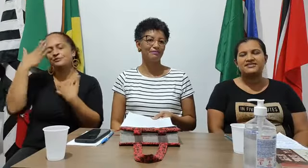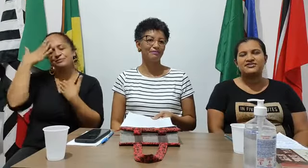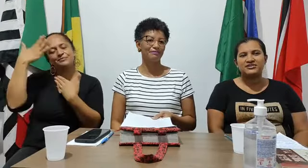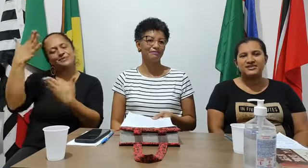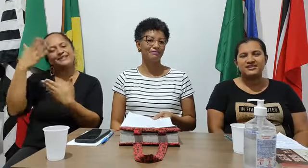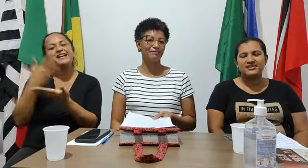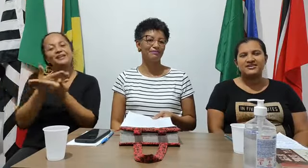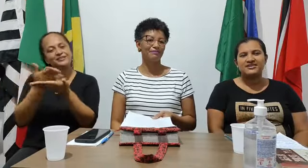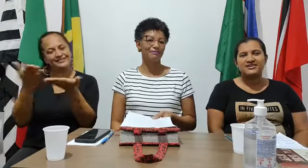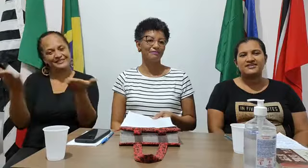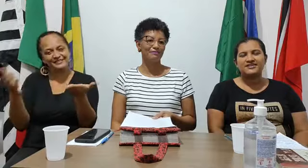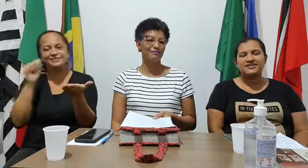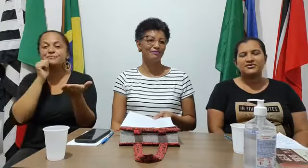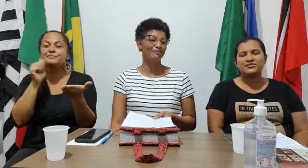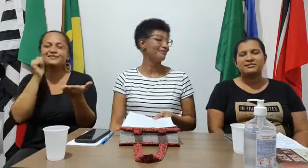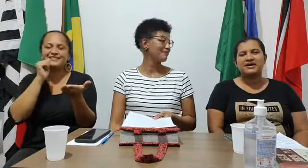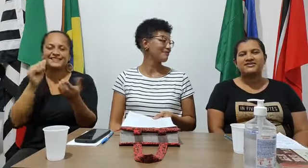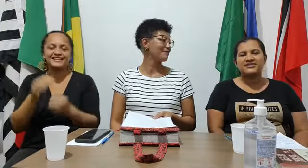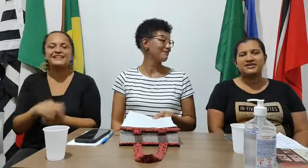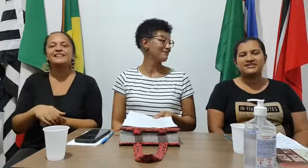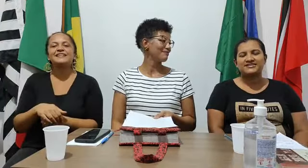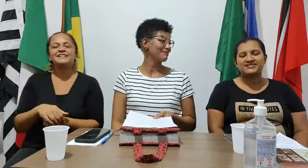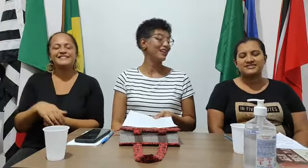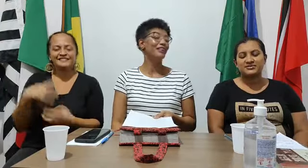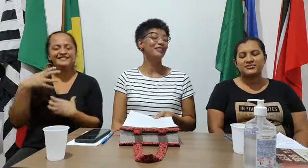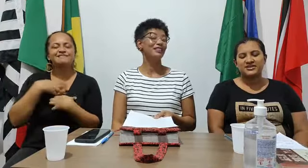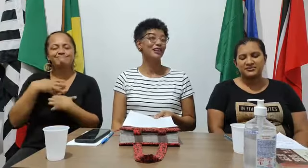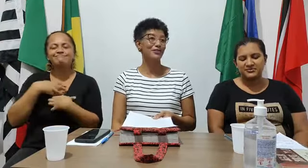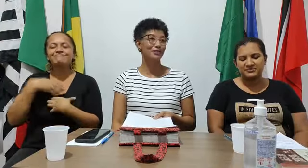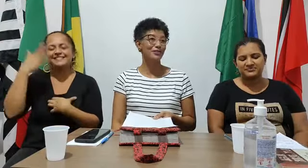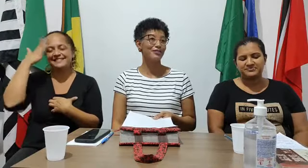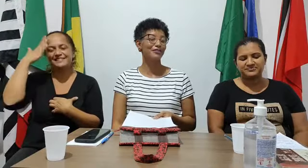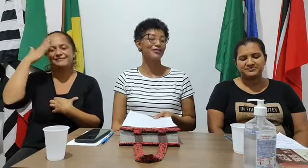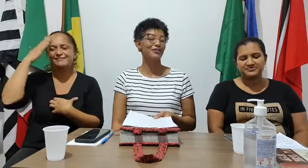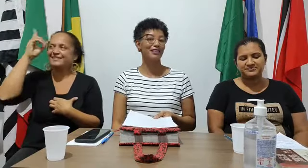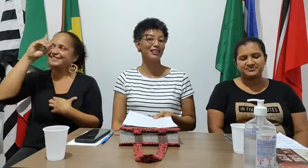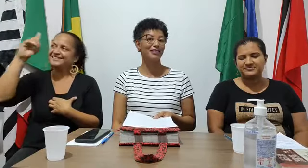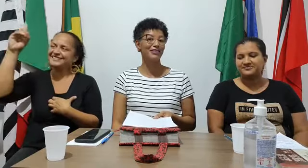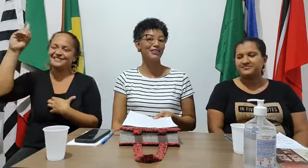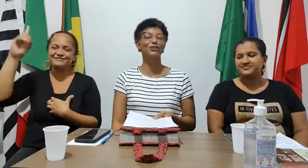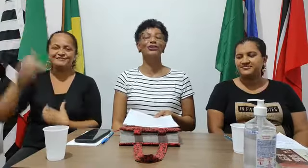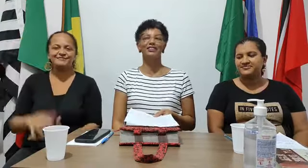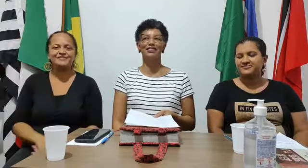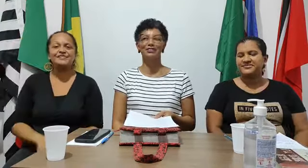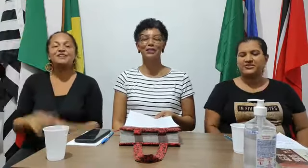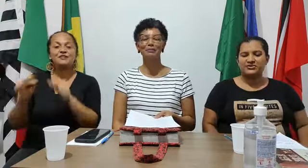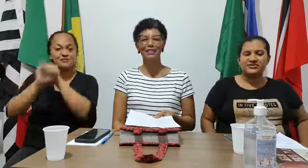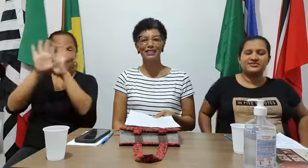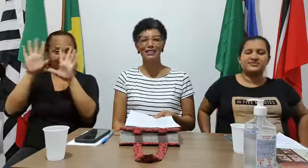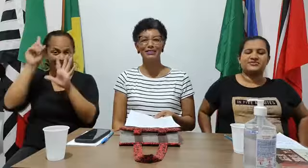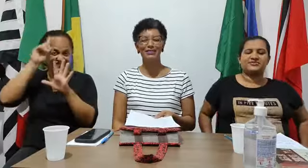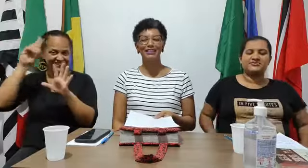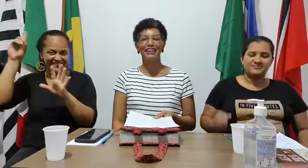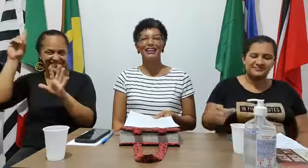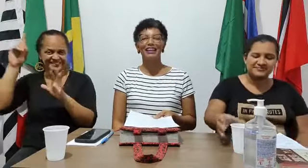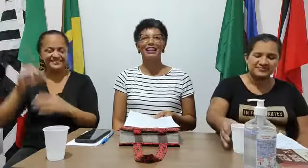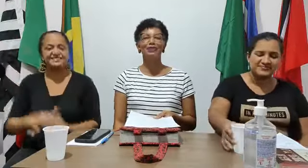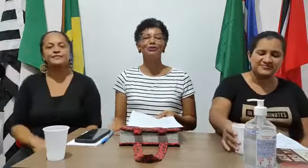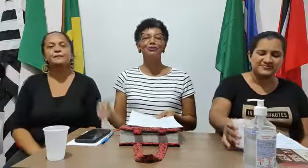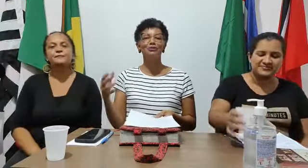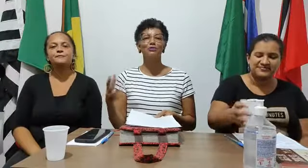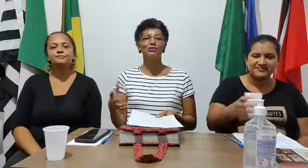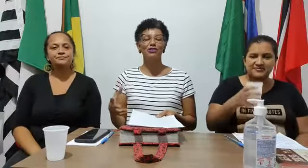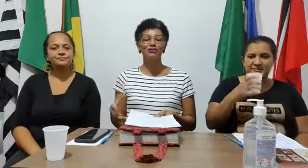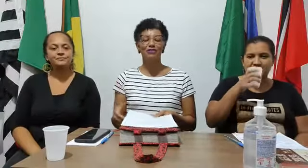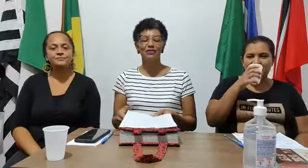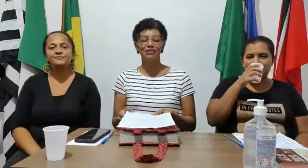vocês existirem e atenderem ao chamado, né? Do Senhor. Verdade. Glória a Deus. Que bênção. E